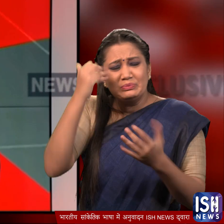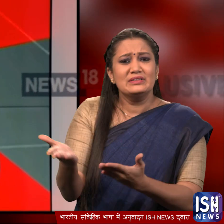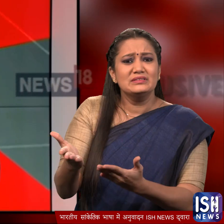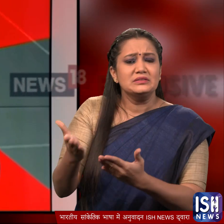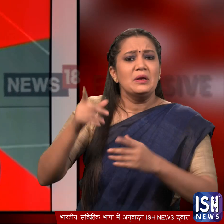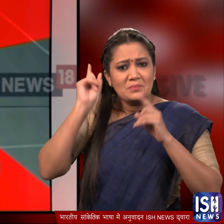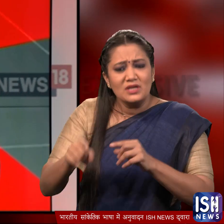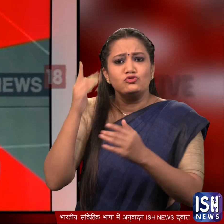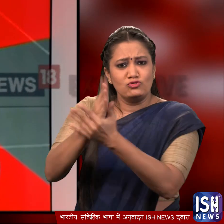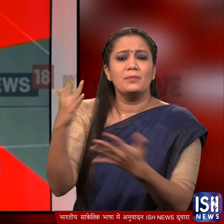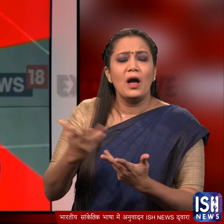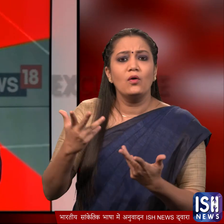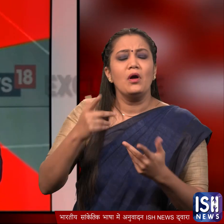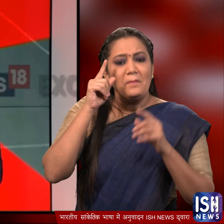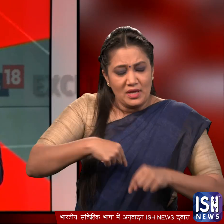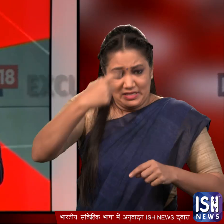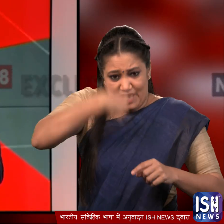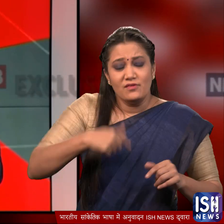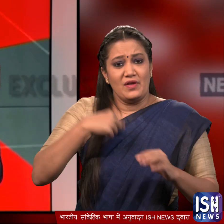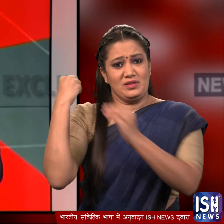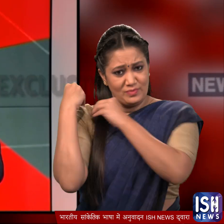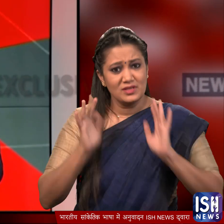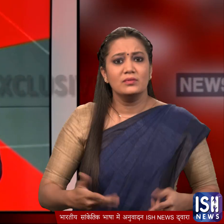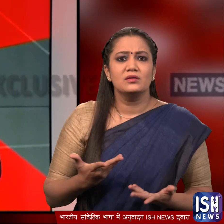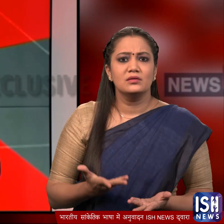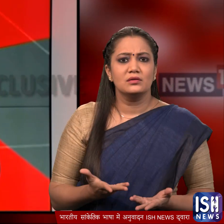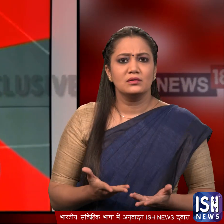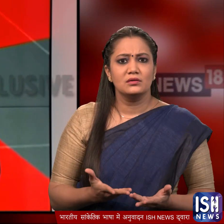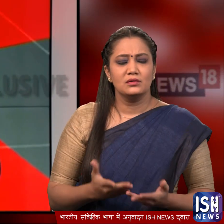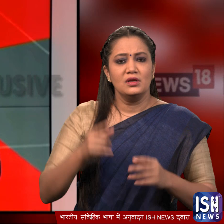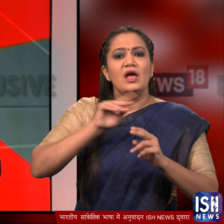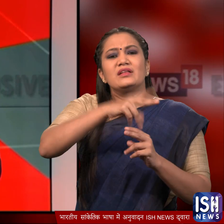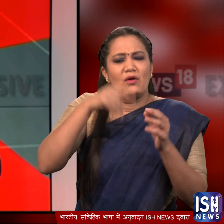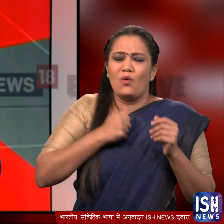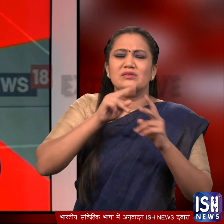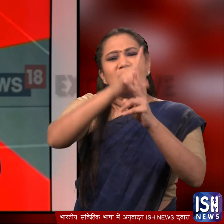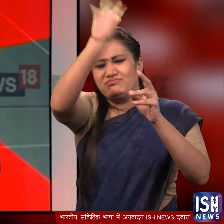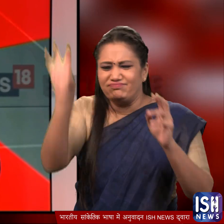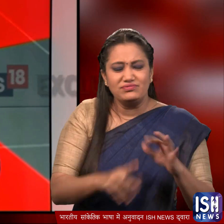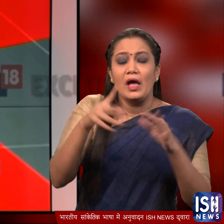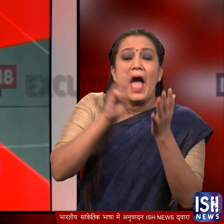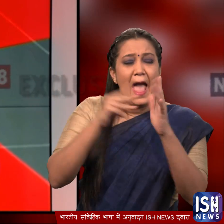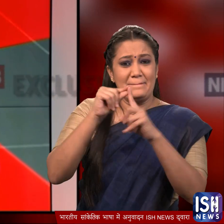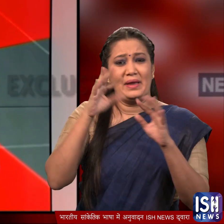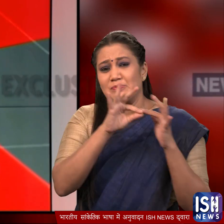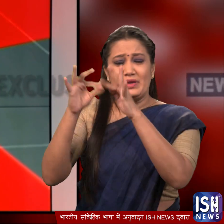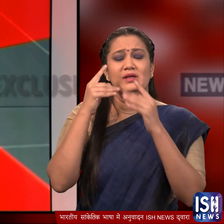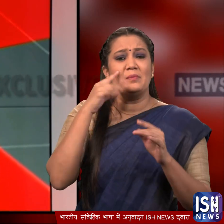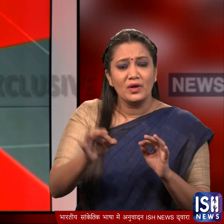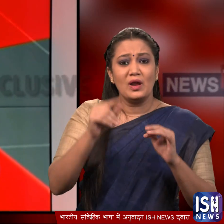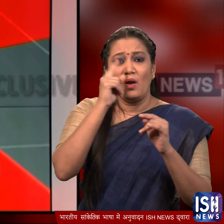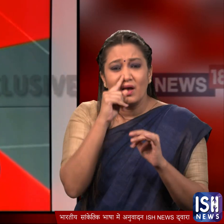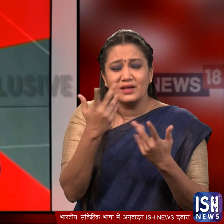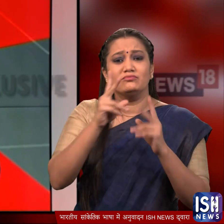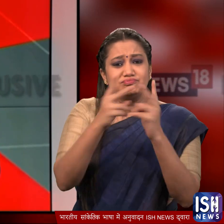बदमाशों को छुट्टा घूमने से रोकने के लिए शरीफ शहरी के नाते हमारा भी कुछ फर्ज है। दूसरे राज्यों को छोड़ दीजिए, मध्य प्रदेश